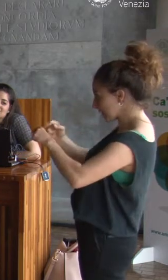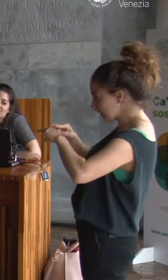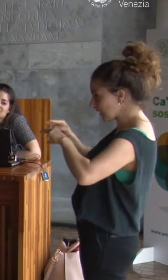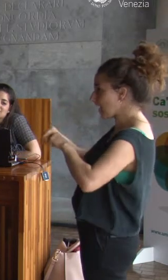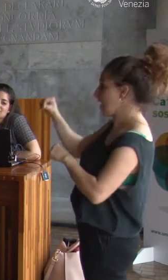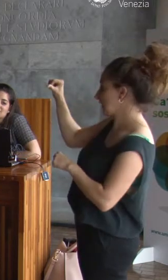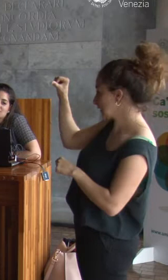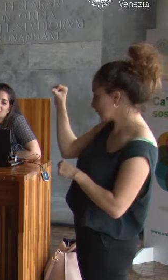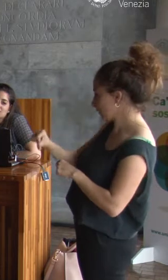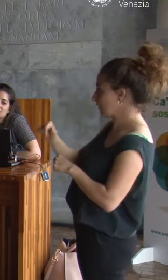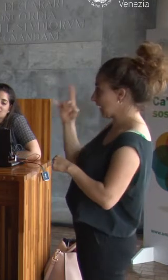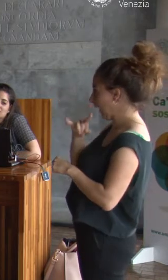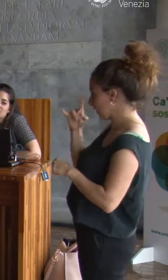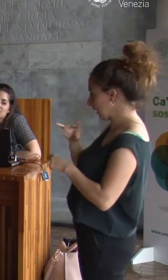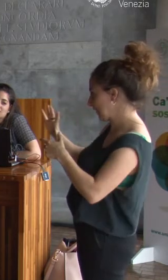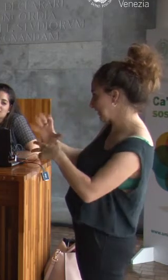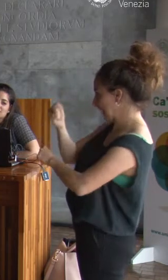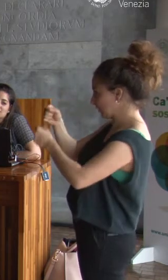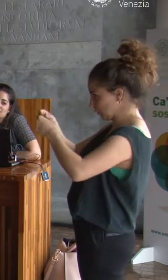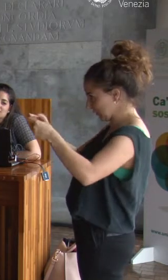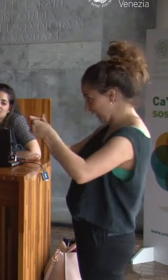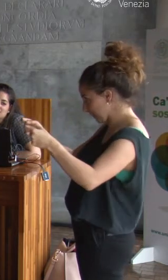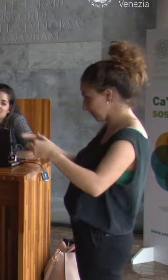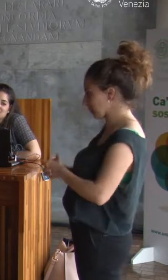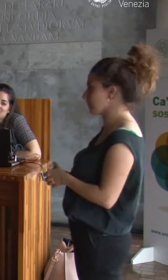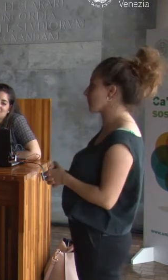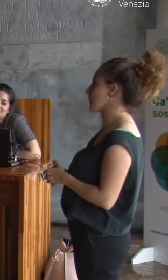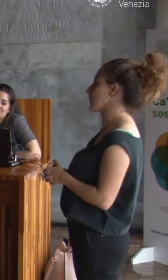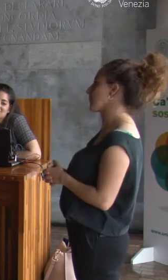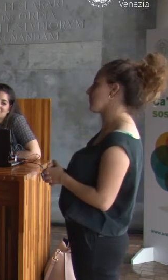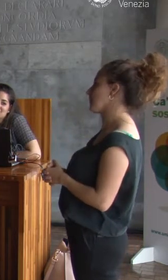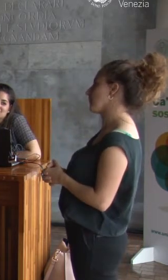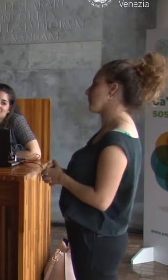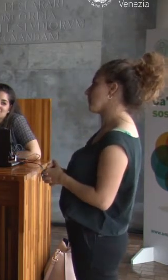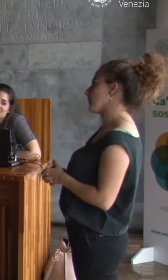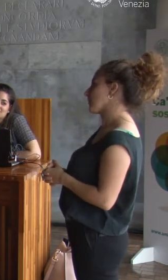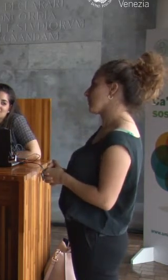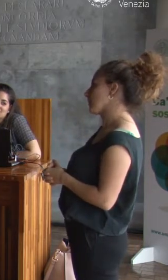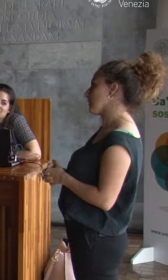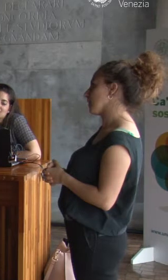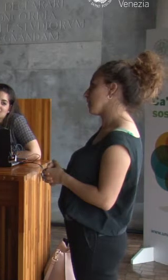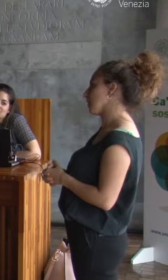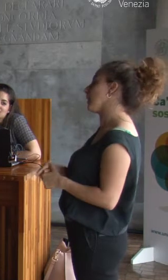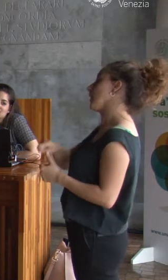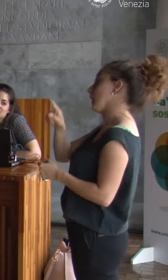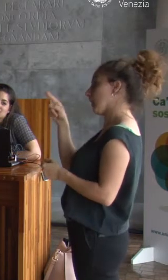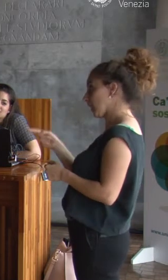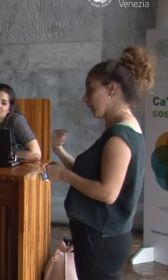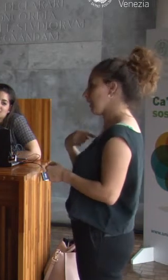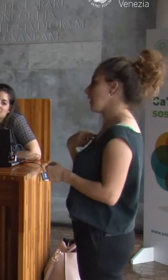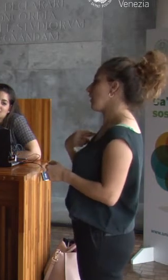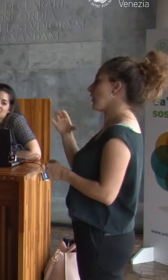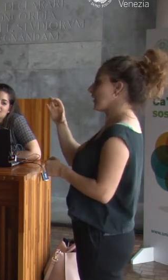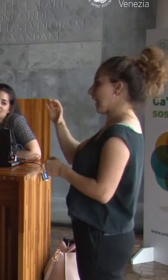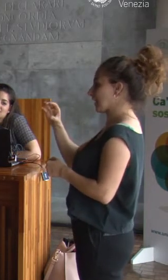sconfigge il crimine e salva Metropolis. Yeah, this world of yours, men would call me a Superman. dall'altro Clark